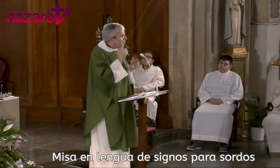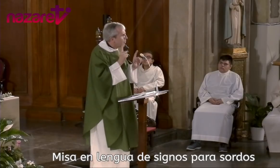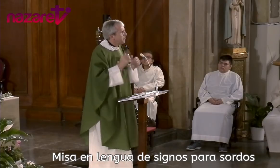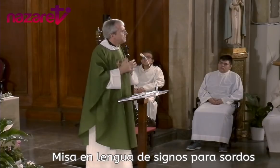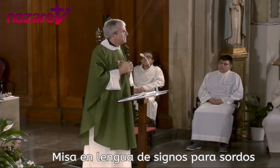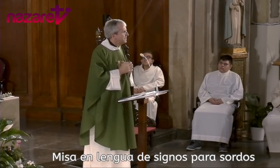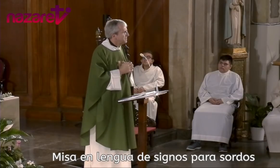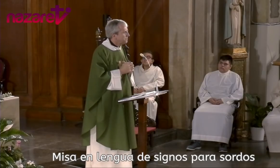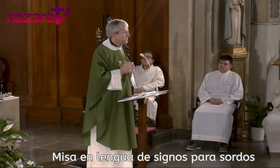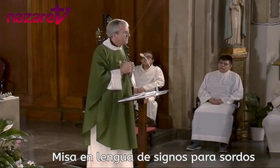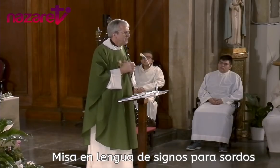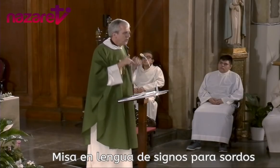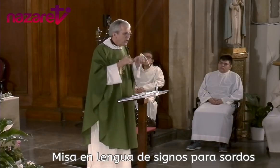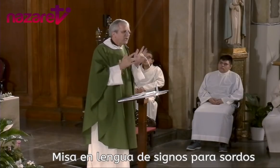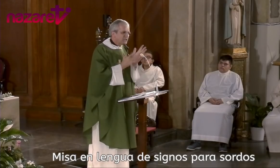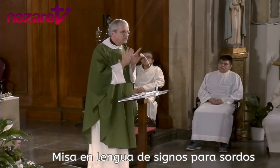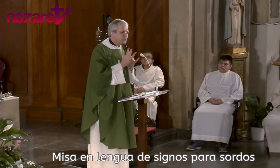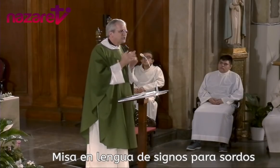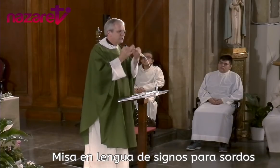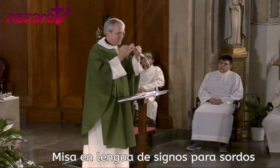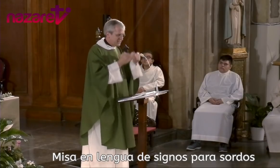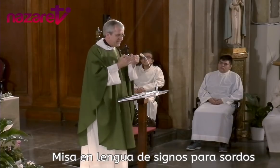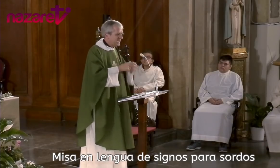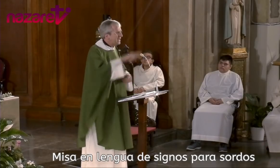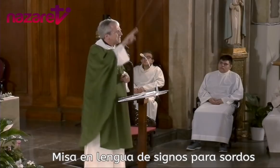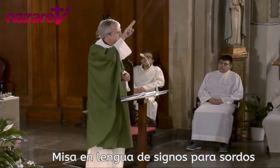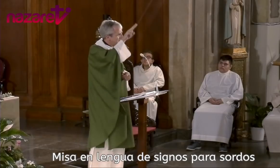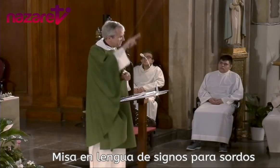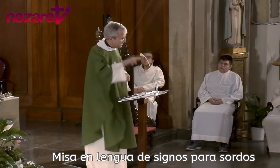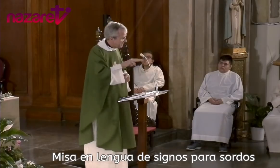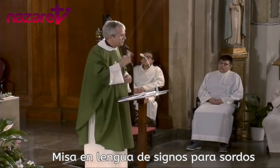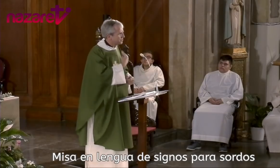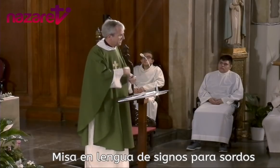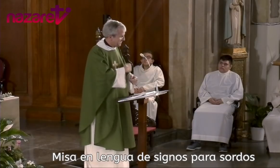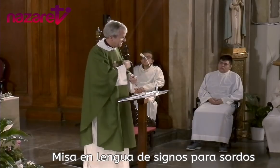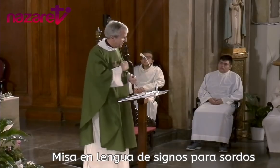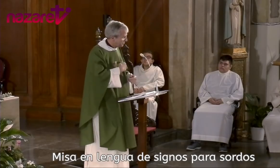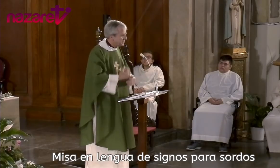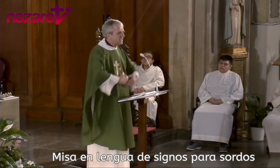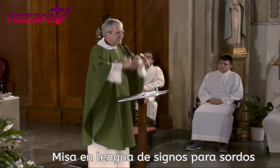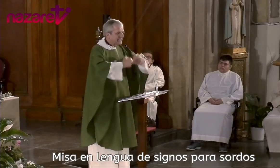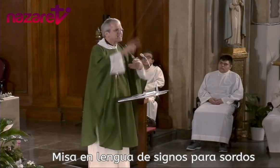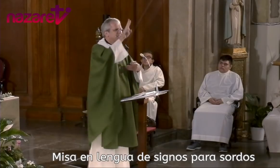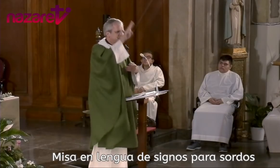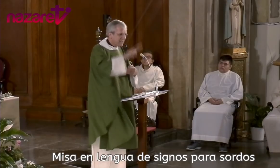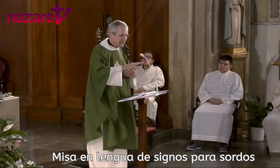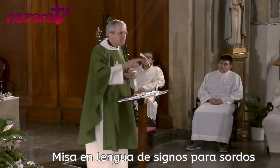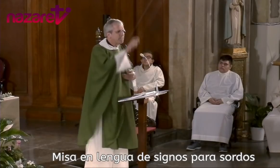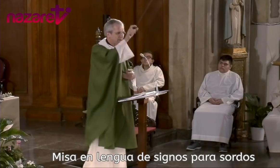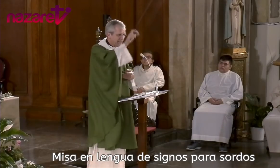con habilidad. Hoy Jesús nos enseña a ser verdaderos cristianos, que es ser